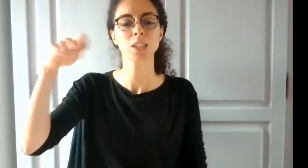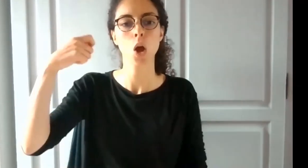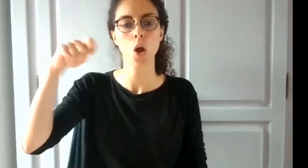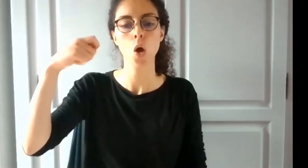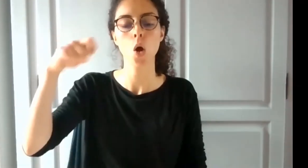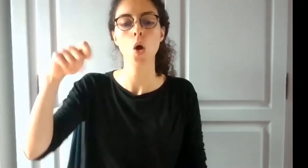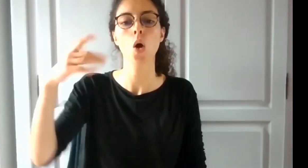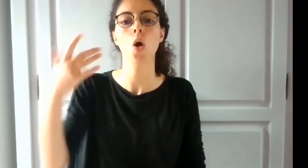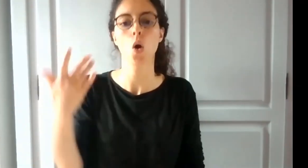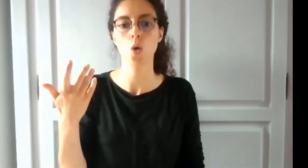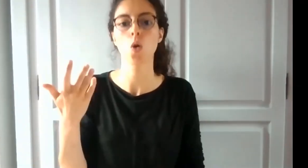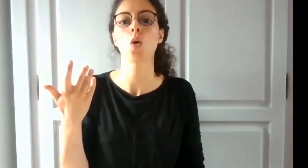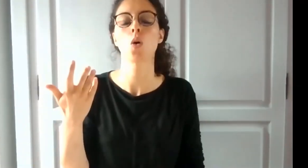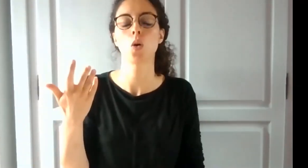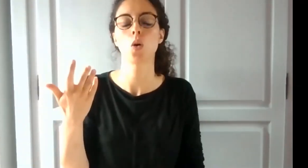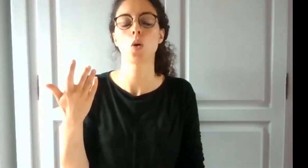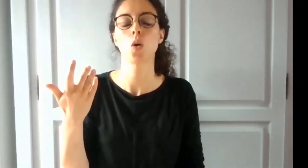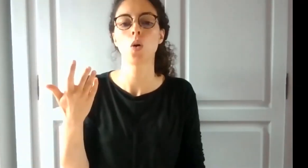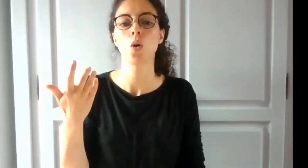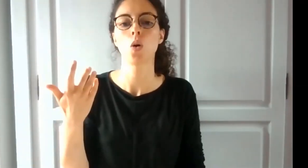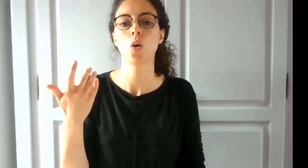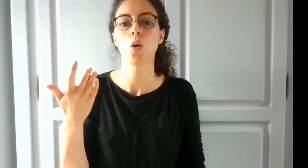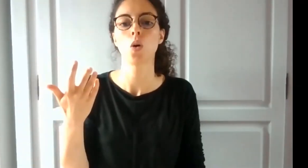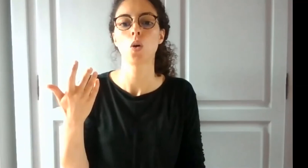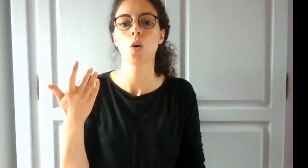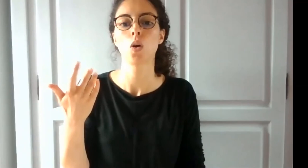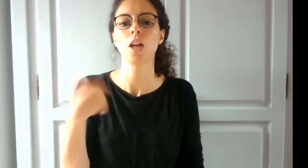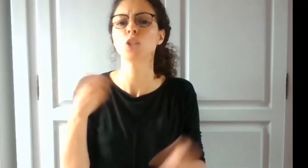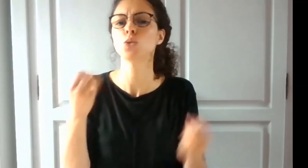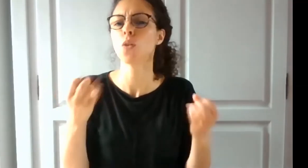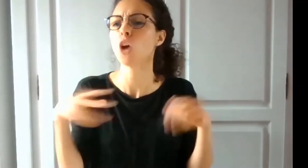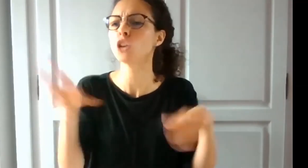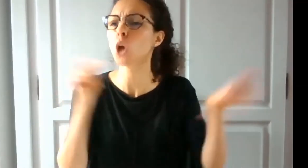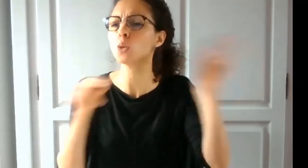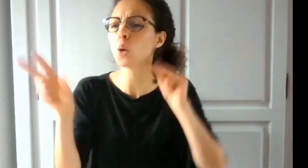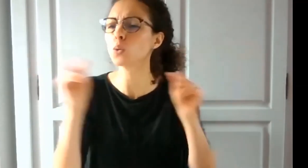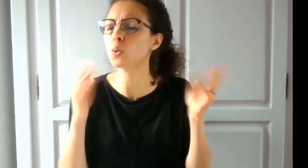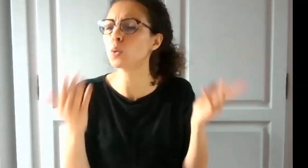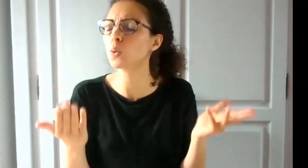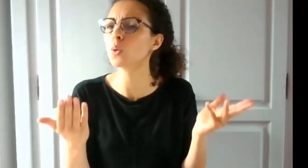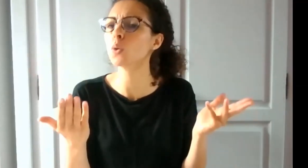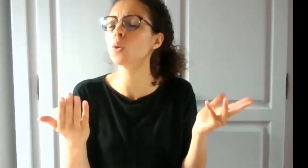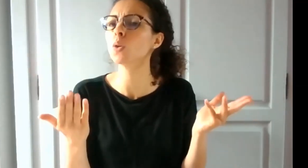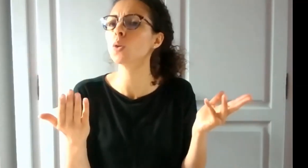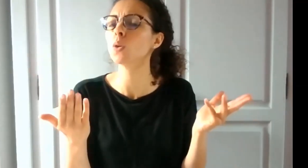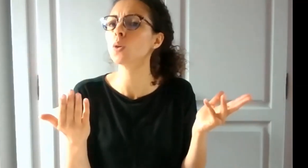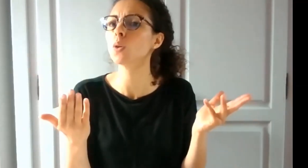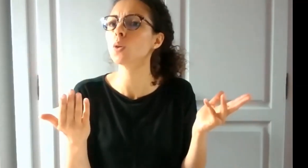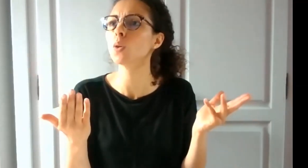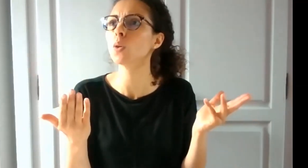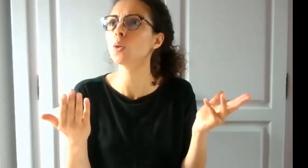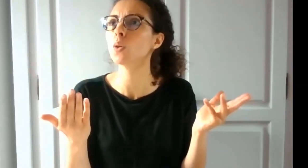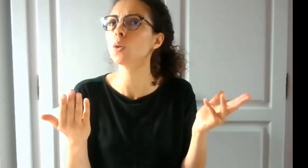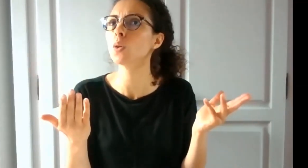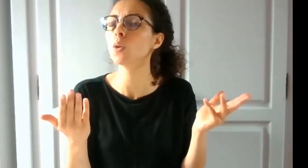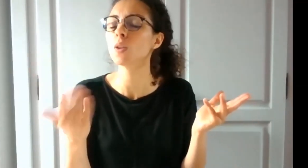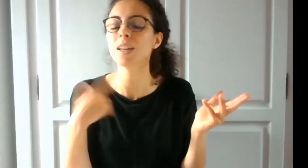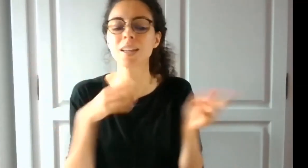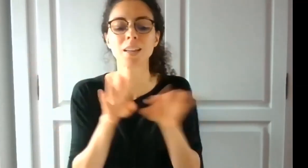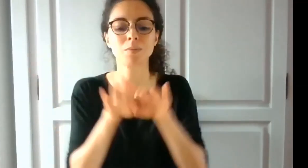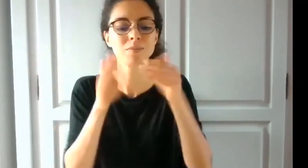psychosociologue, j'ai souvent entendu dire qu'il y a d'un côté